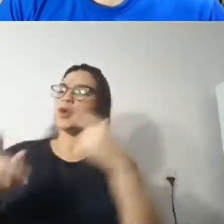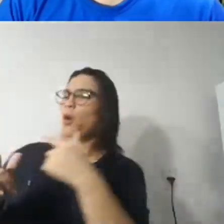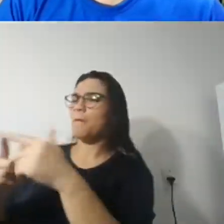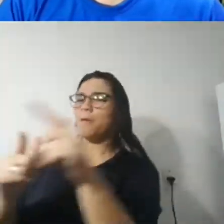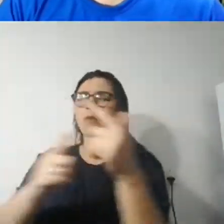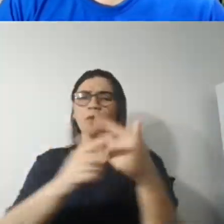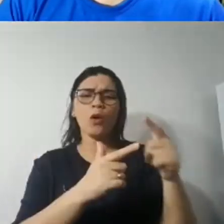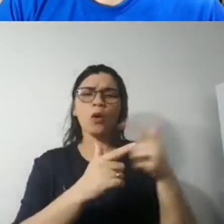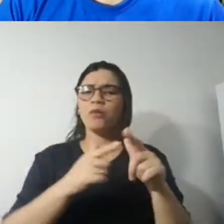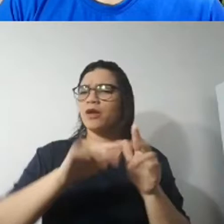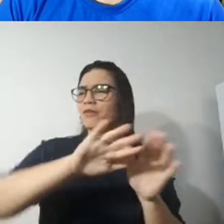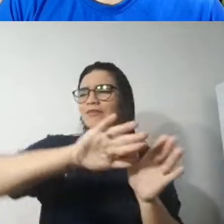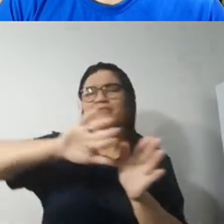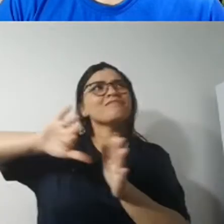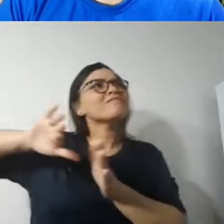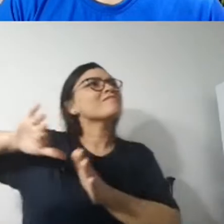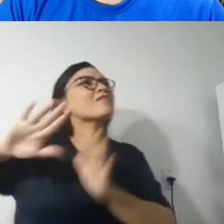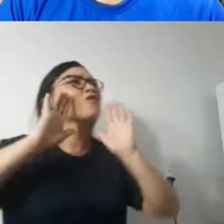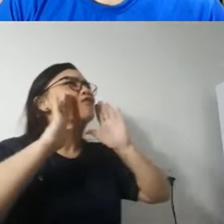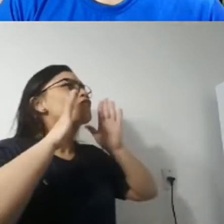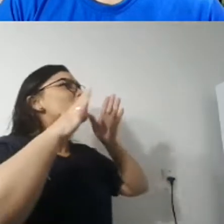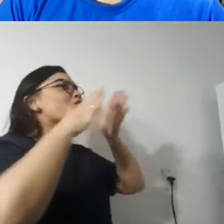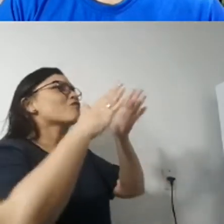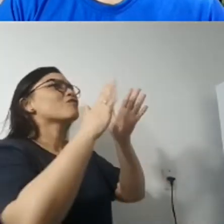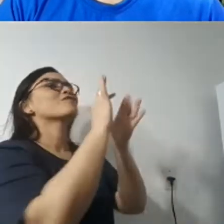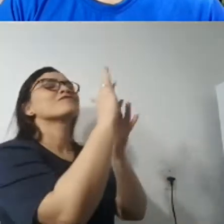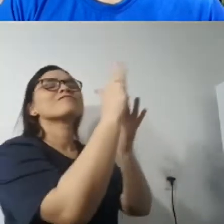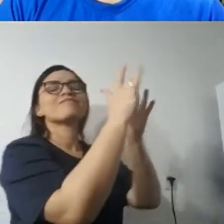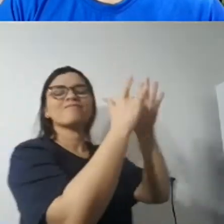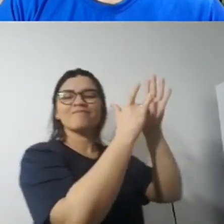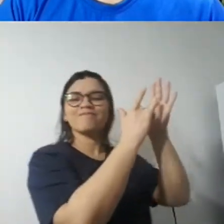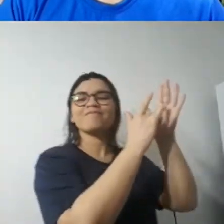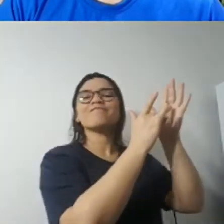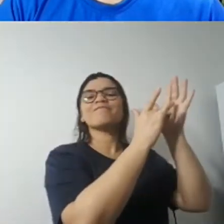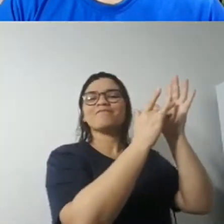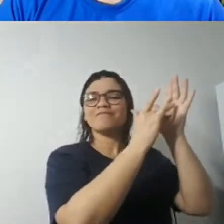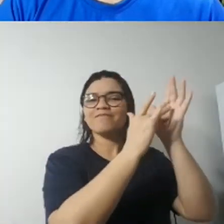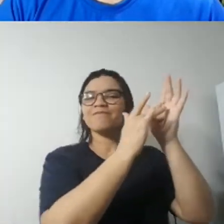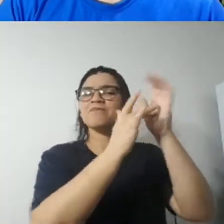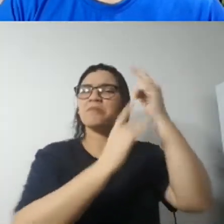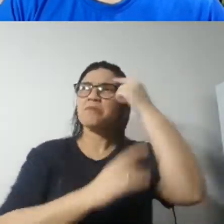olha seu amor, não me quero conquistar.